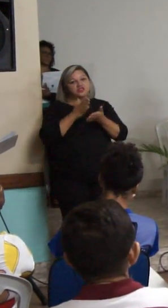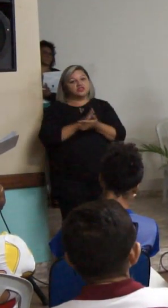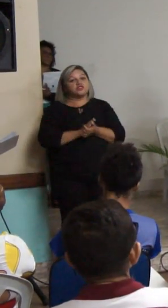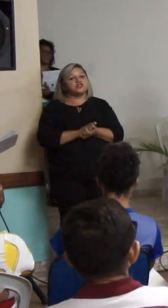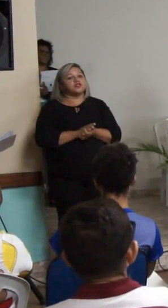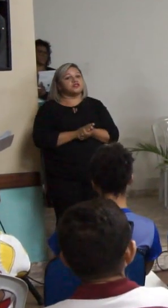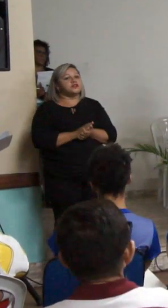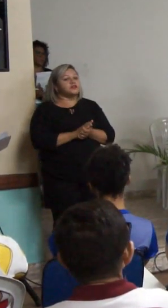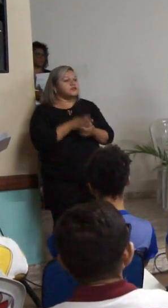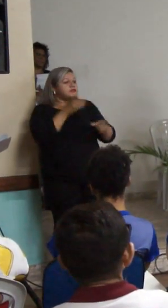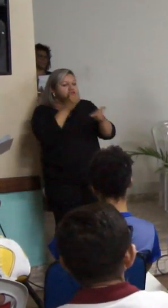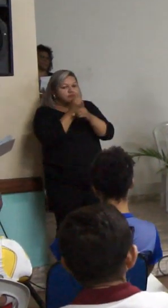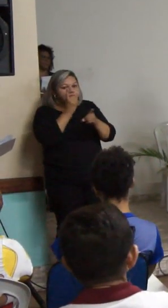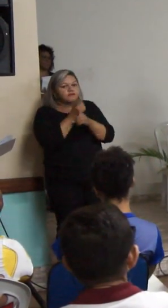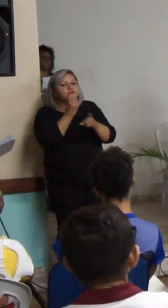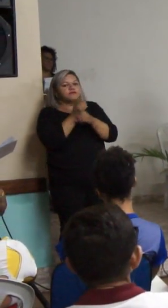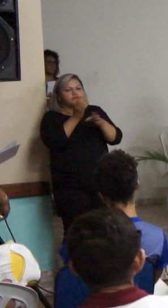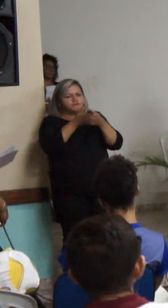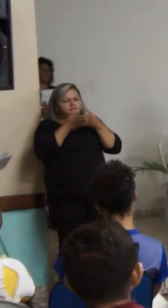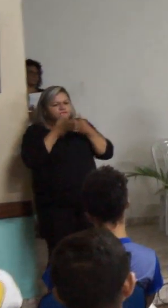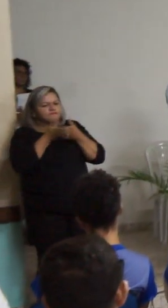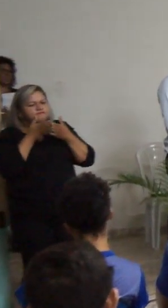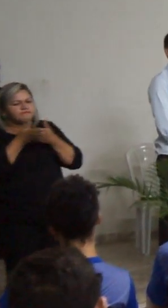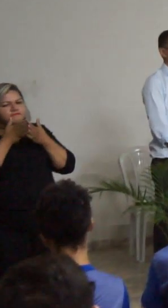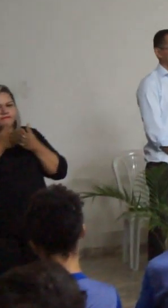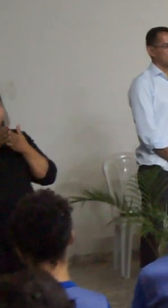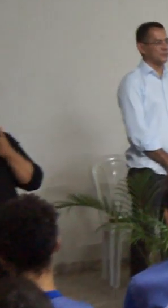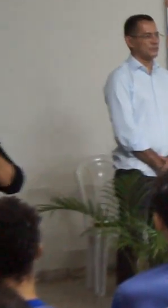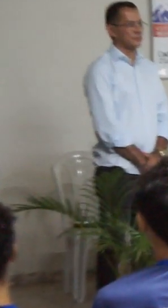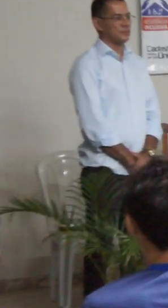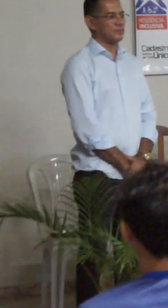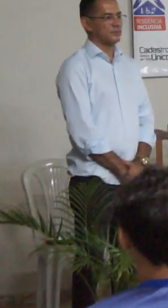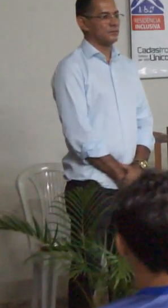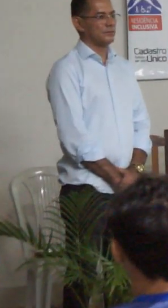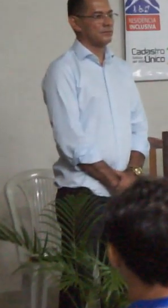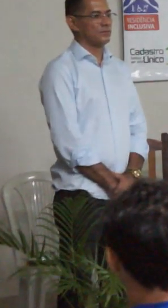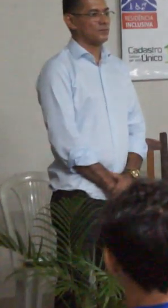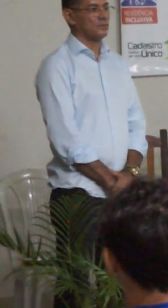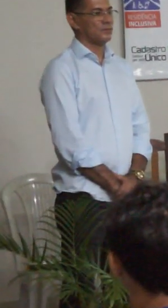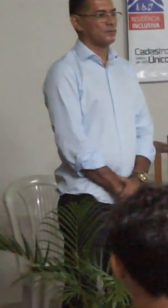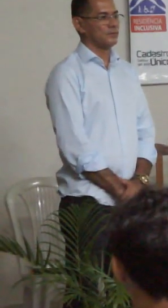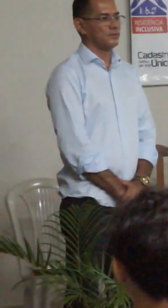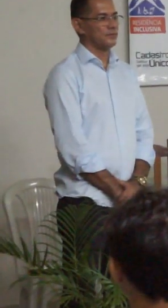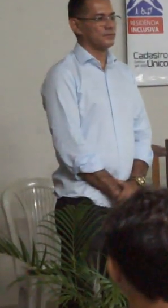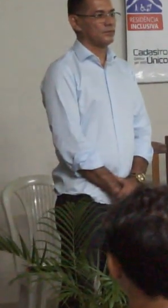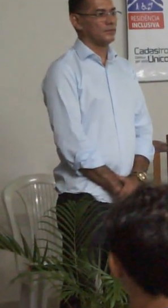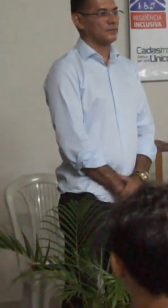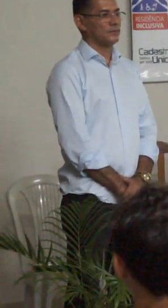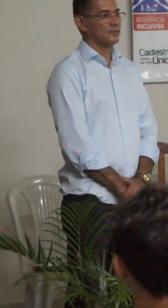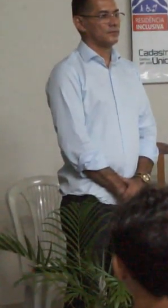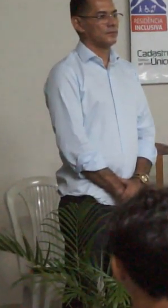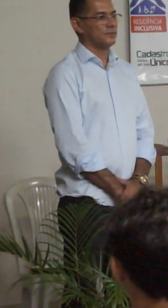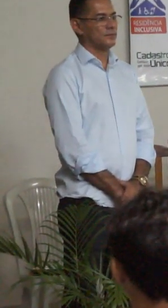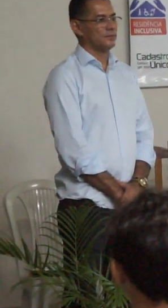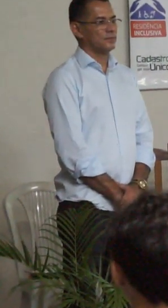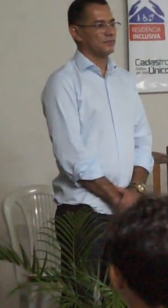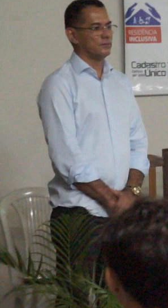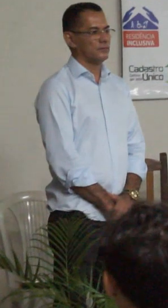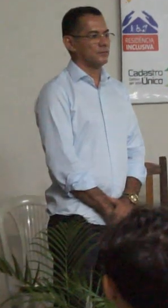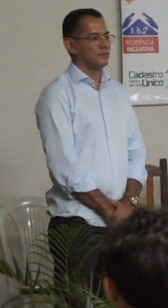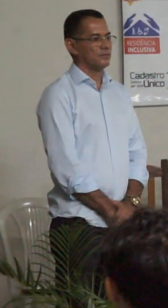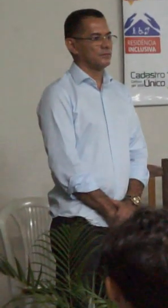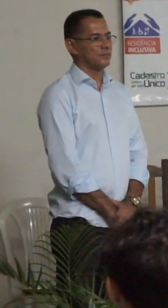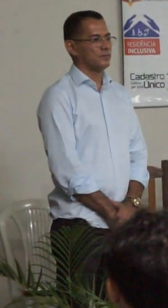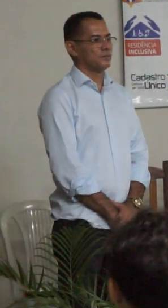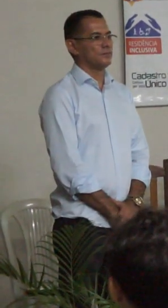única forma que eu encontrei para exigir, para manter, é que todos os alunos estudem, que sejam aprovados e que não